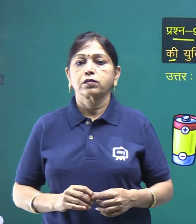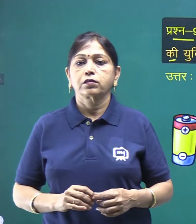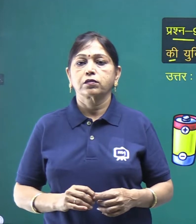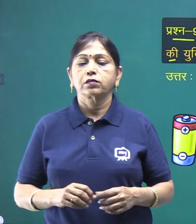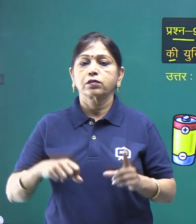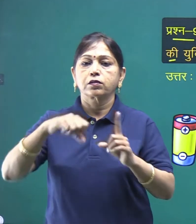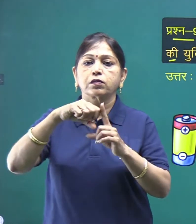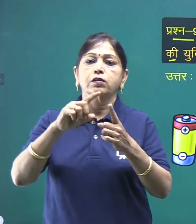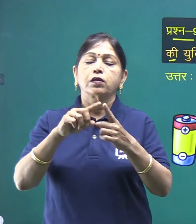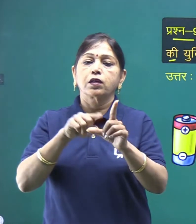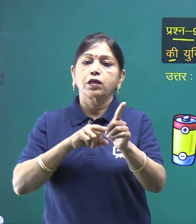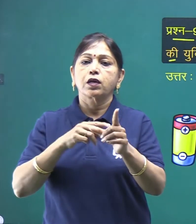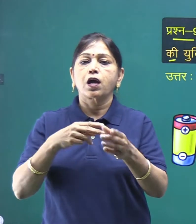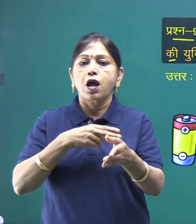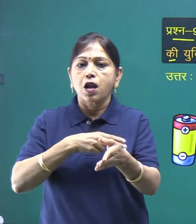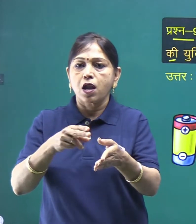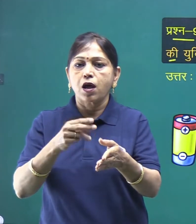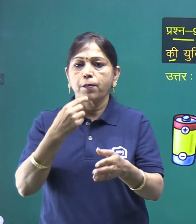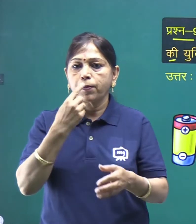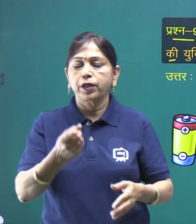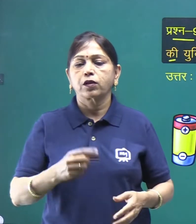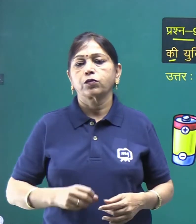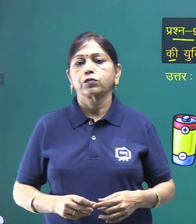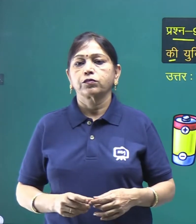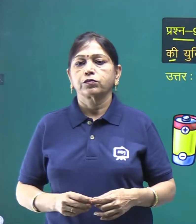युक्ति का नाम लिखिए।